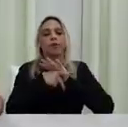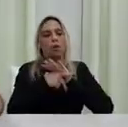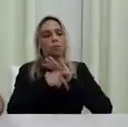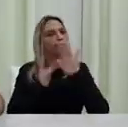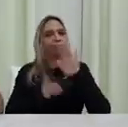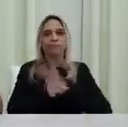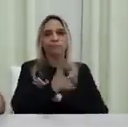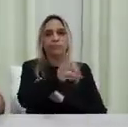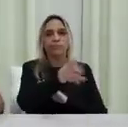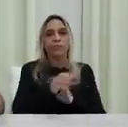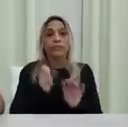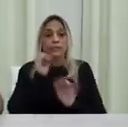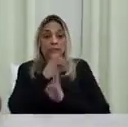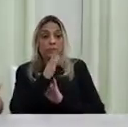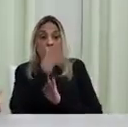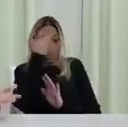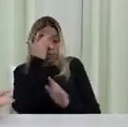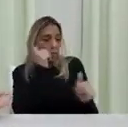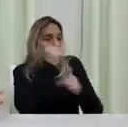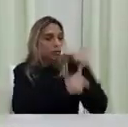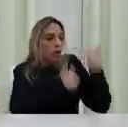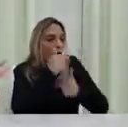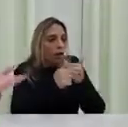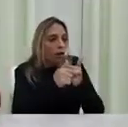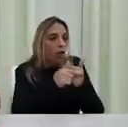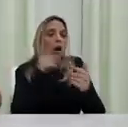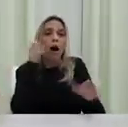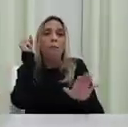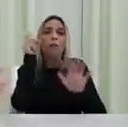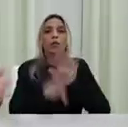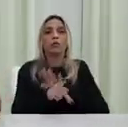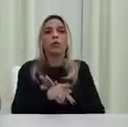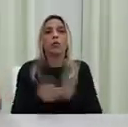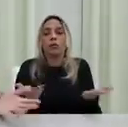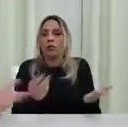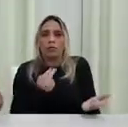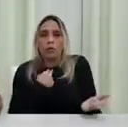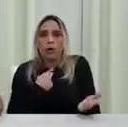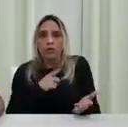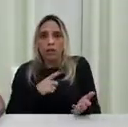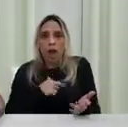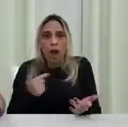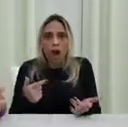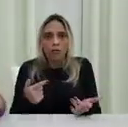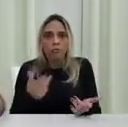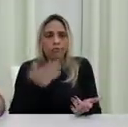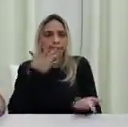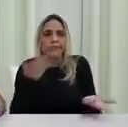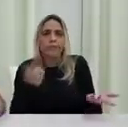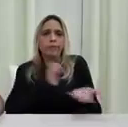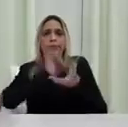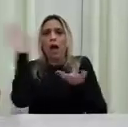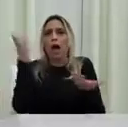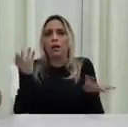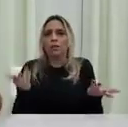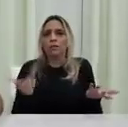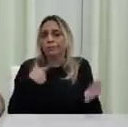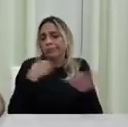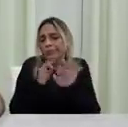garantido. Afinal de contas, se um praça com 10 anos de serviço não puder portar uma arma, ele tem que sair do Exército, da Marinha e da Aeronáutica. É muito simples o negócio. É muito